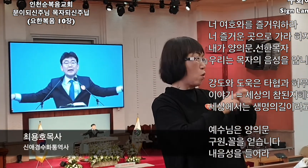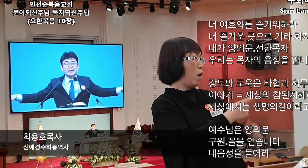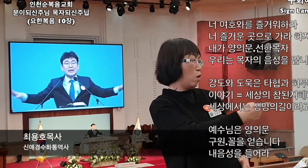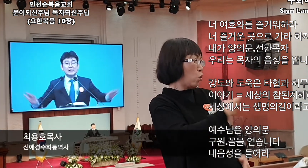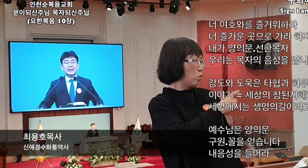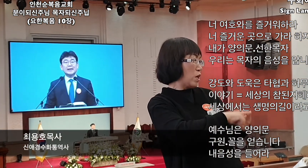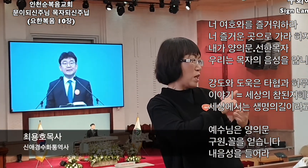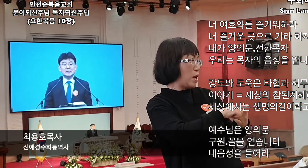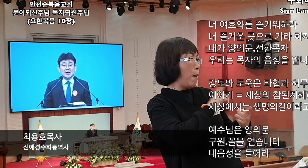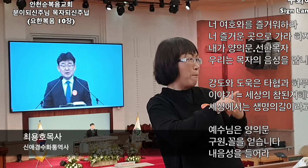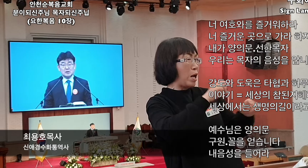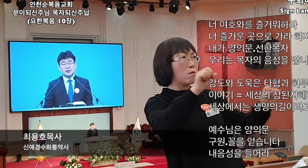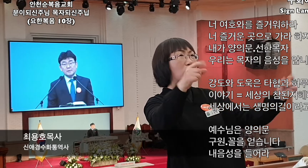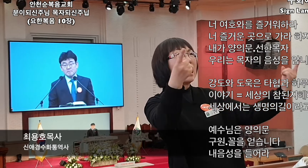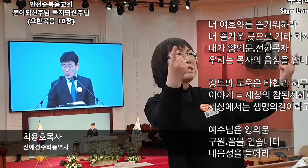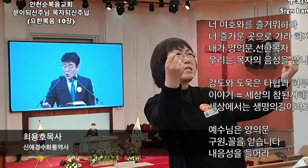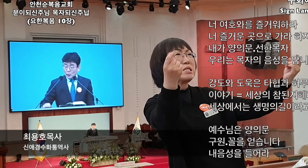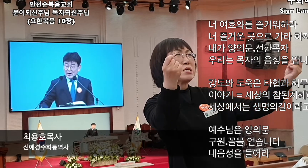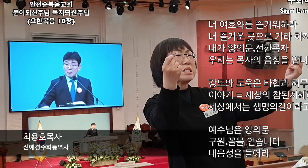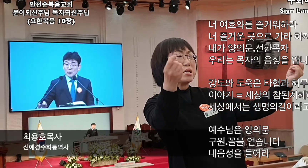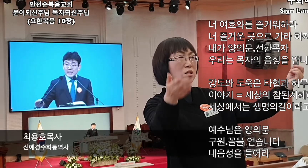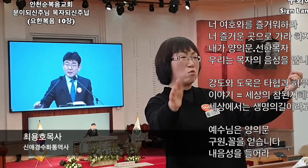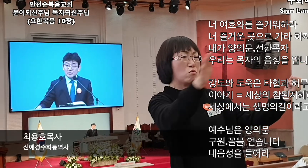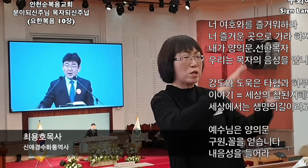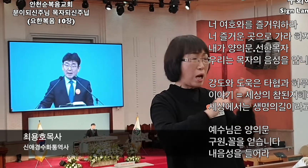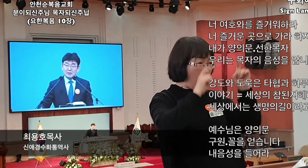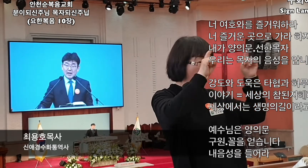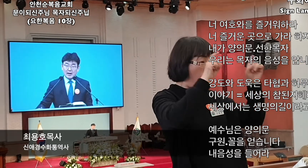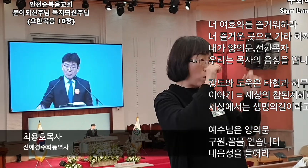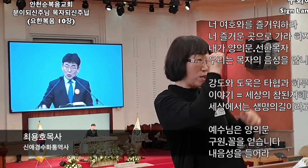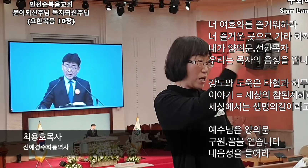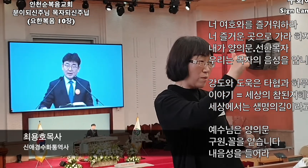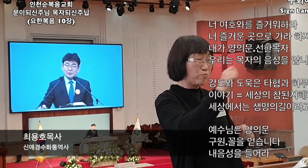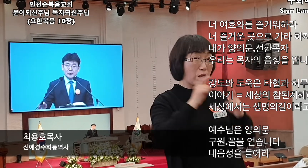도둑에 관한 이야기를 같이 하시는 거예요. 우리가 목자의 음성을